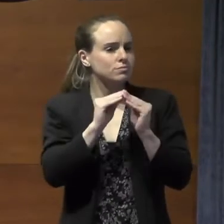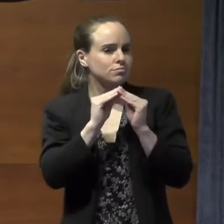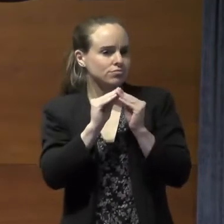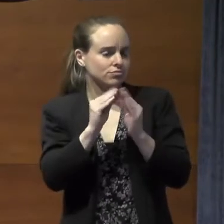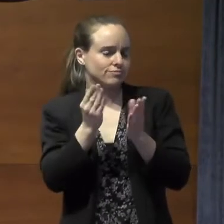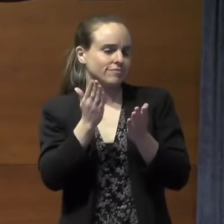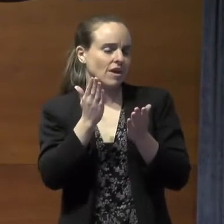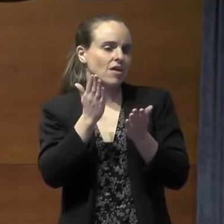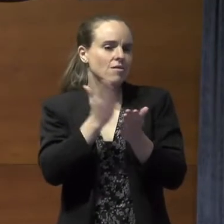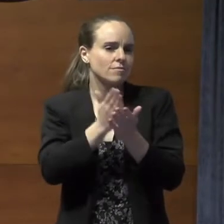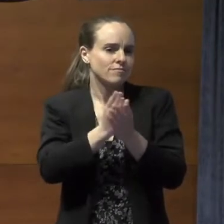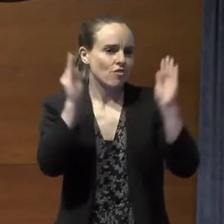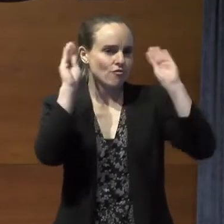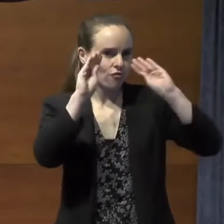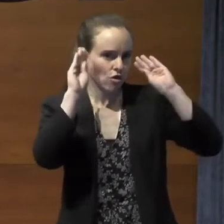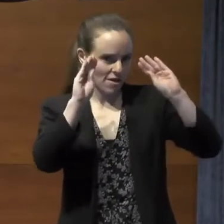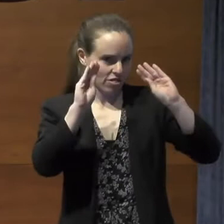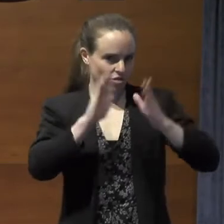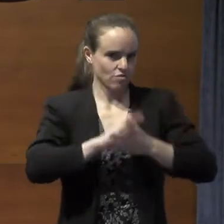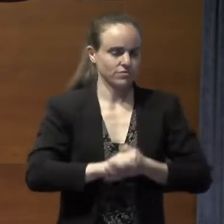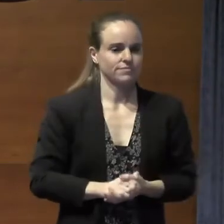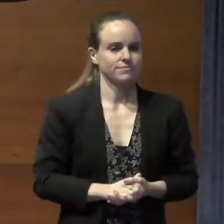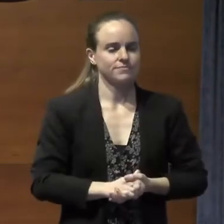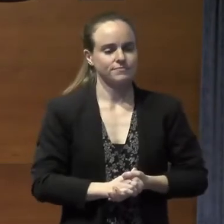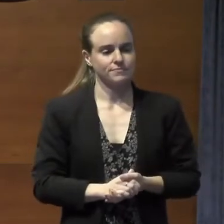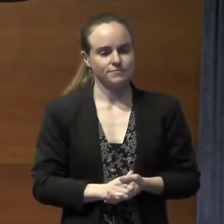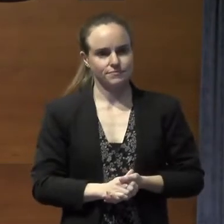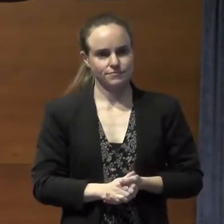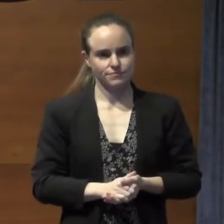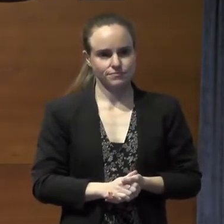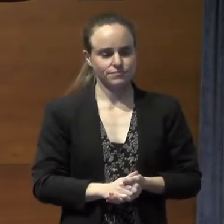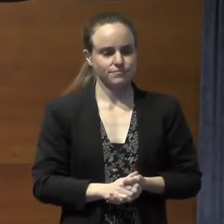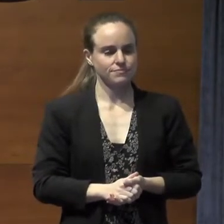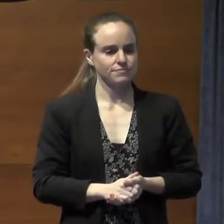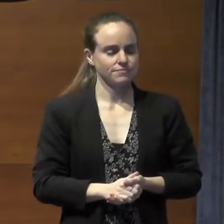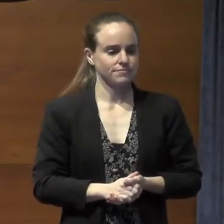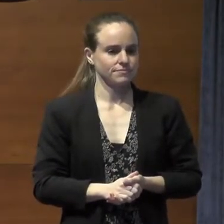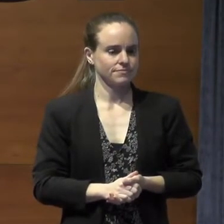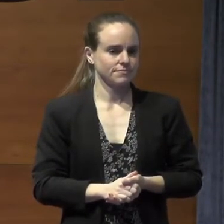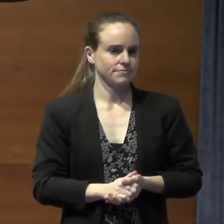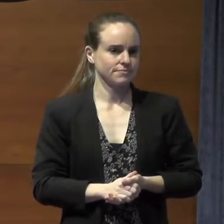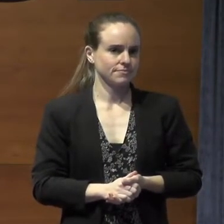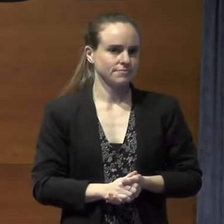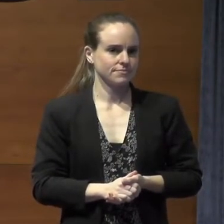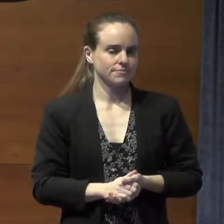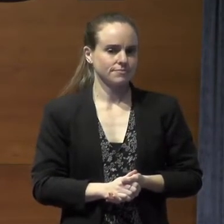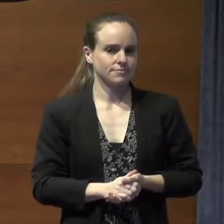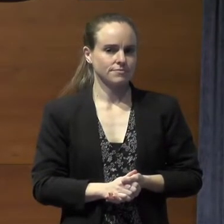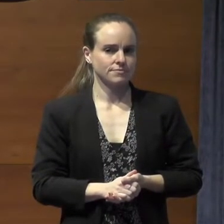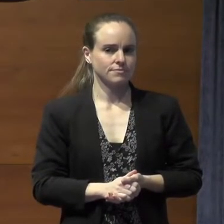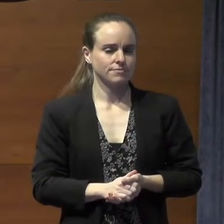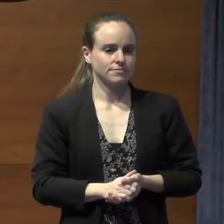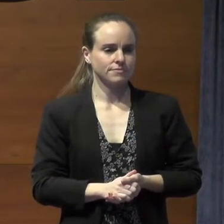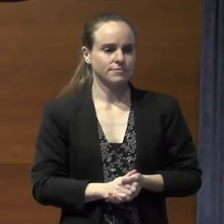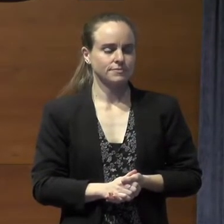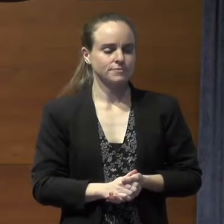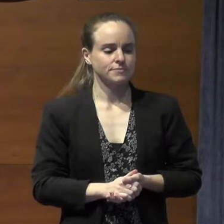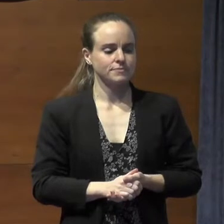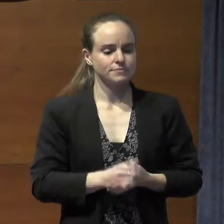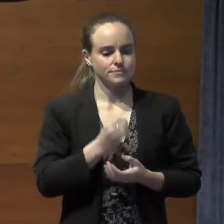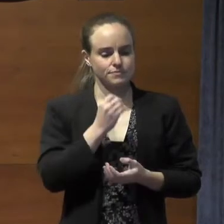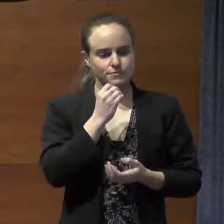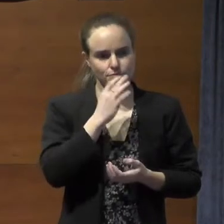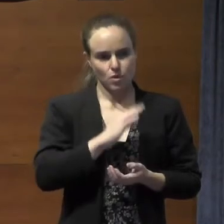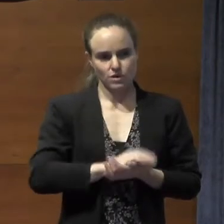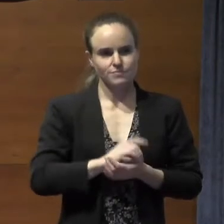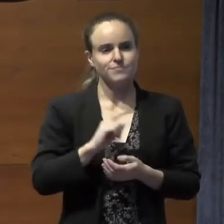formación, en concreto el diseño de un curso que también salió de este proyecto. Bien, empezamos entonces